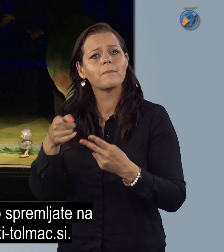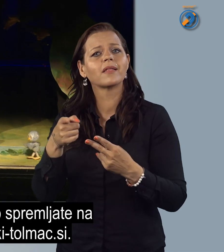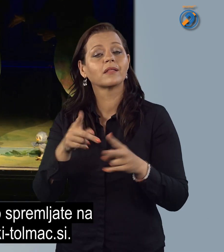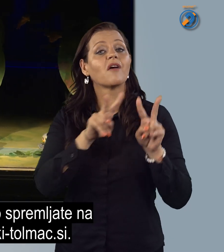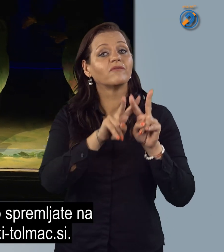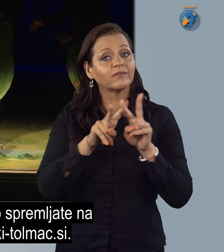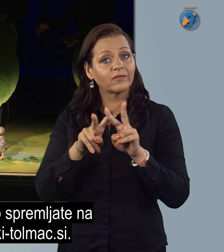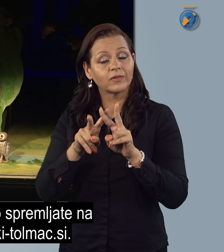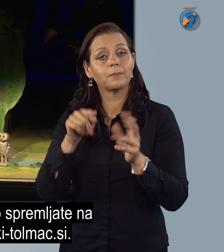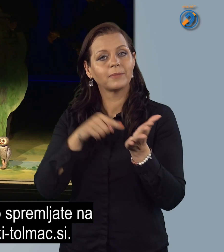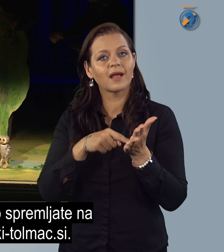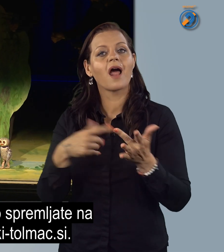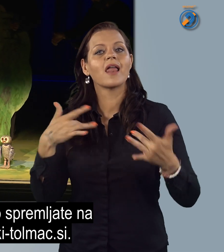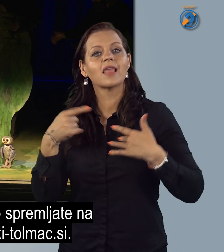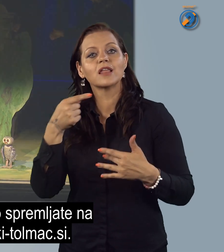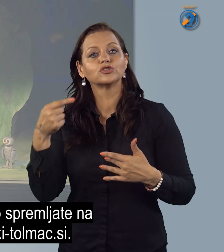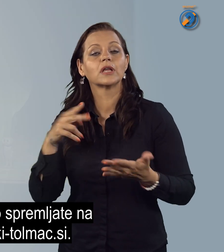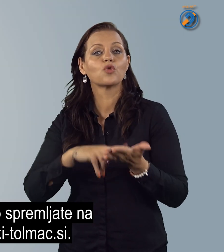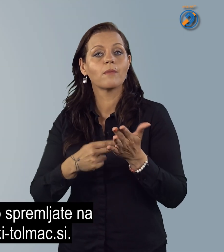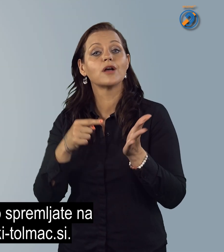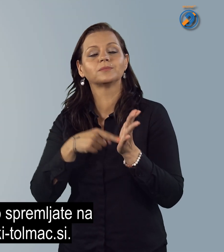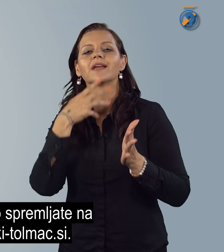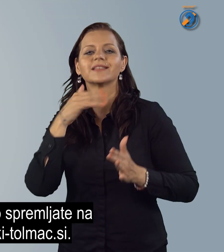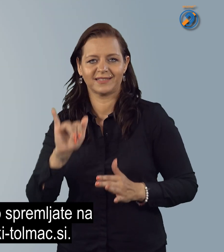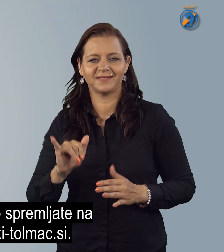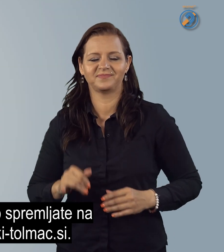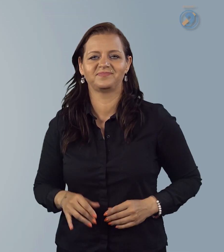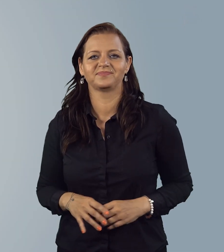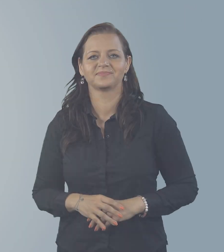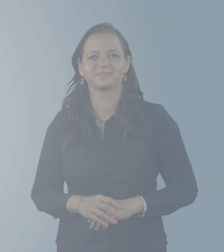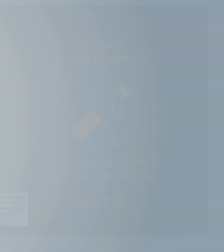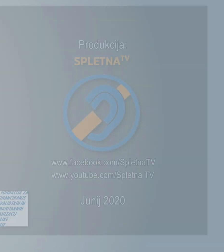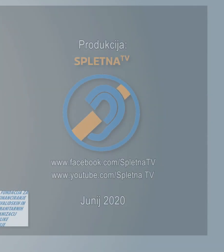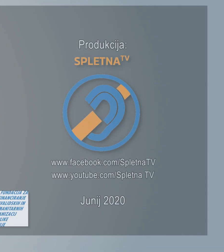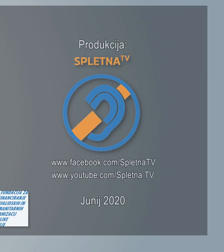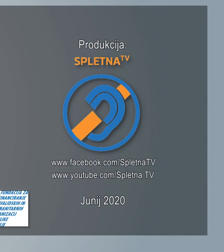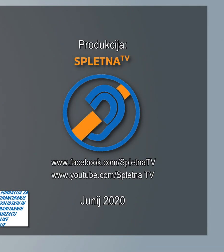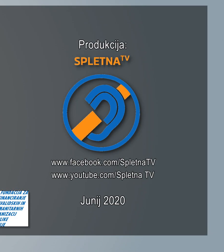spremljate na www.gledaliski-tolmac.si.